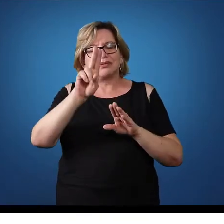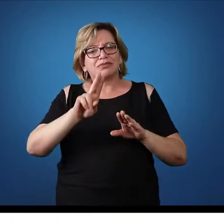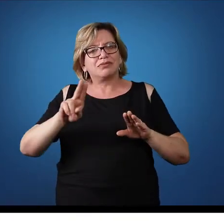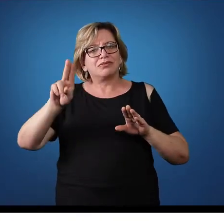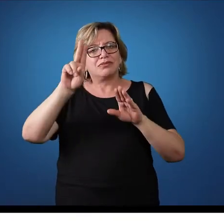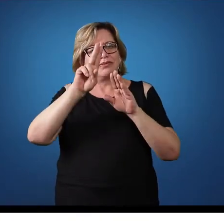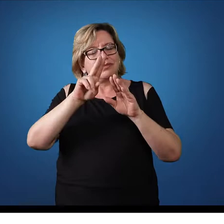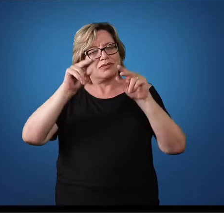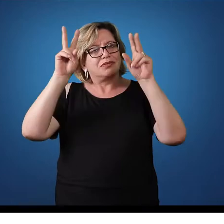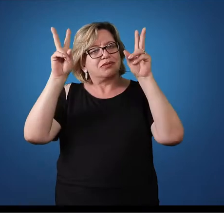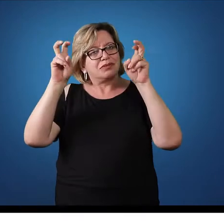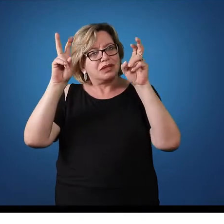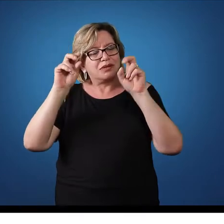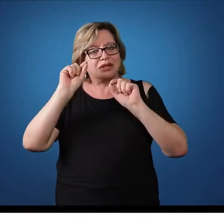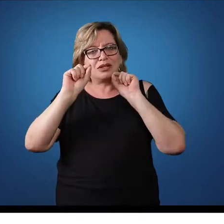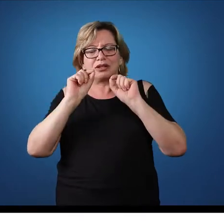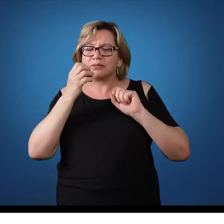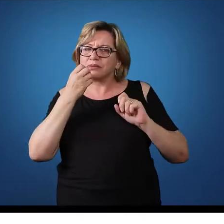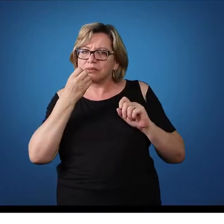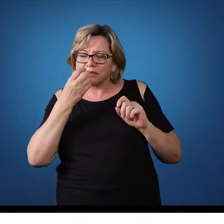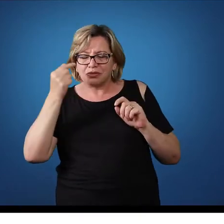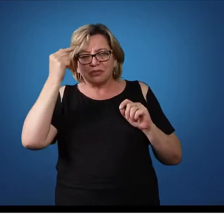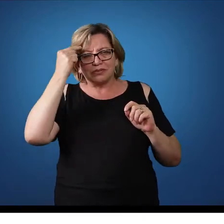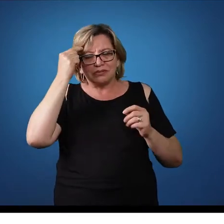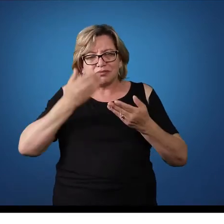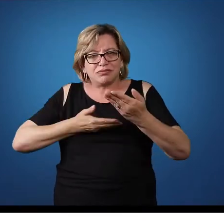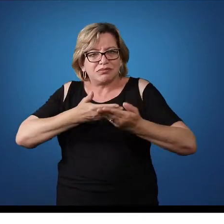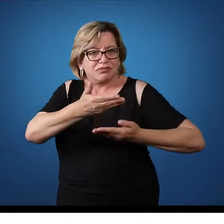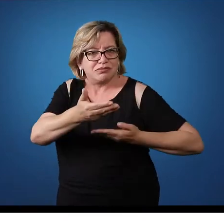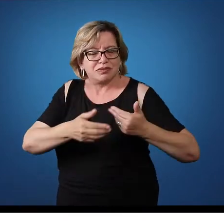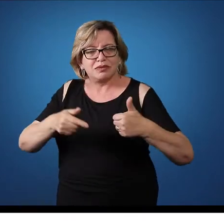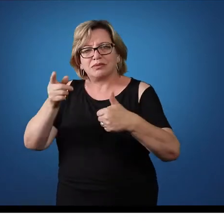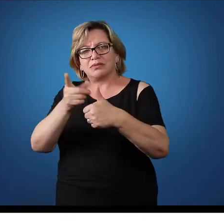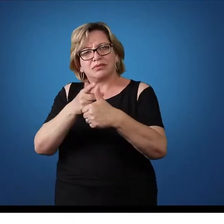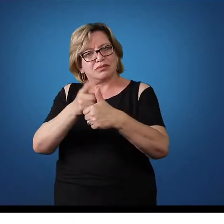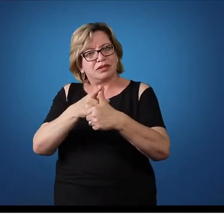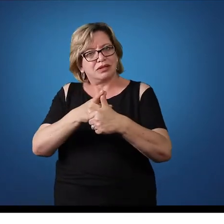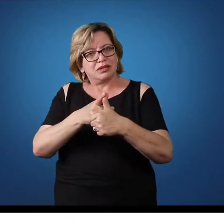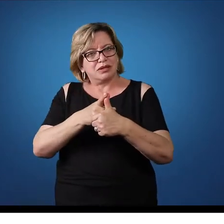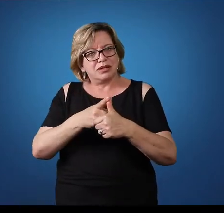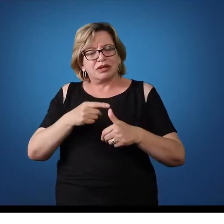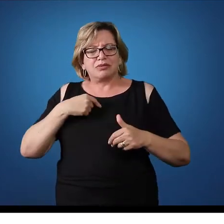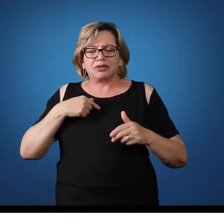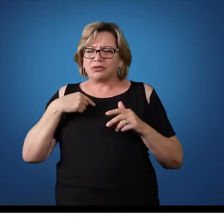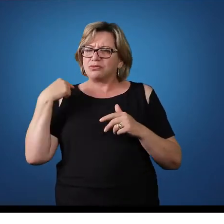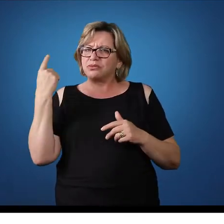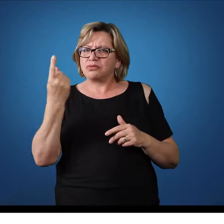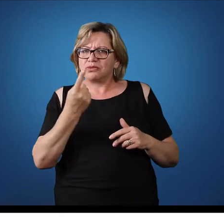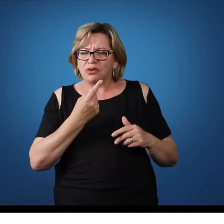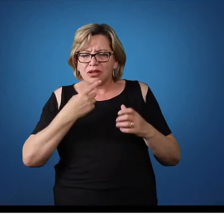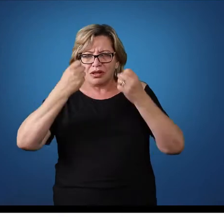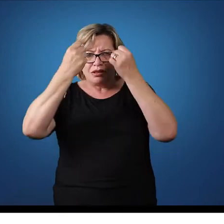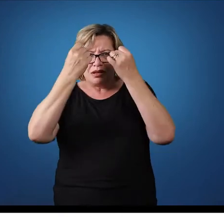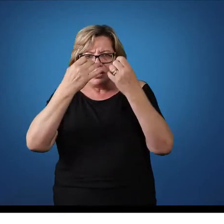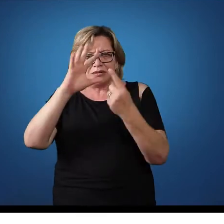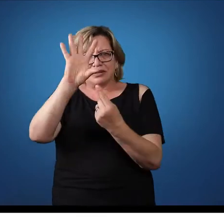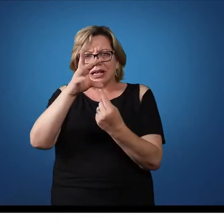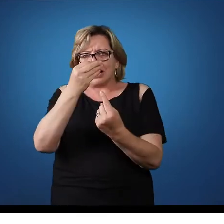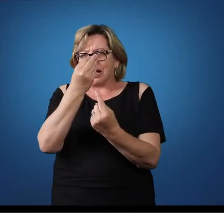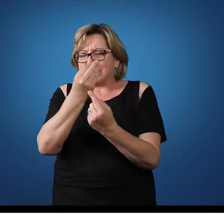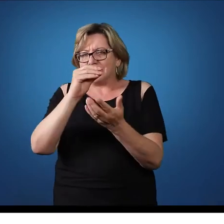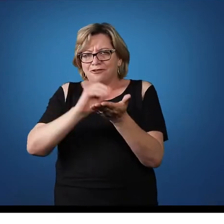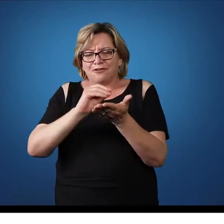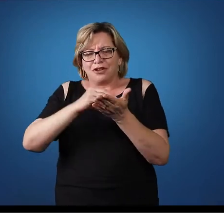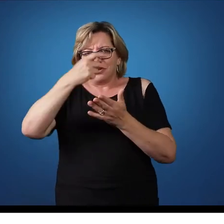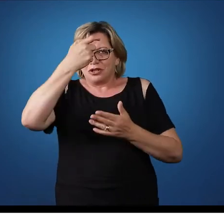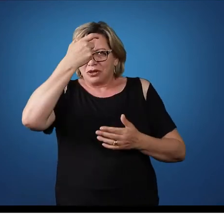quais é produtivo pensar essas relações. Primeiro, nem sempre quando a gente fala que a arte é imoral, ou